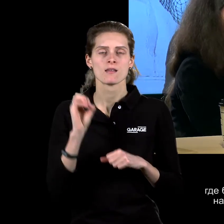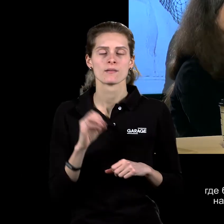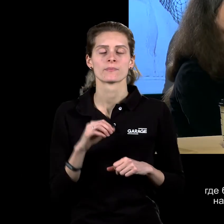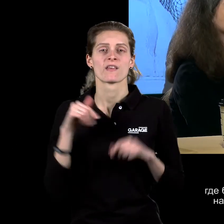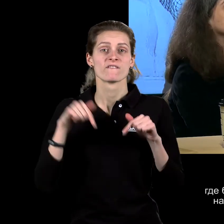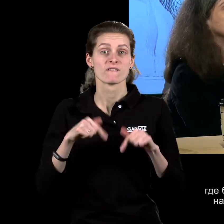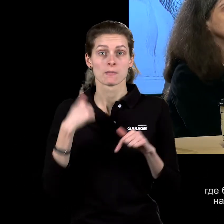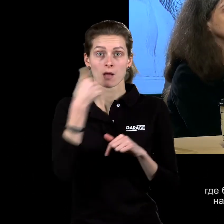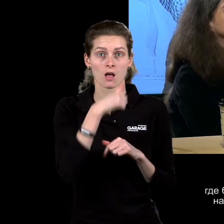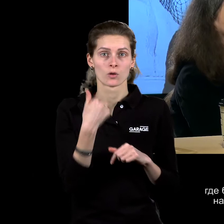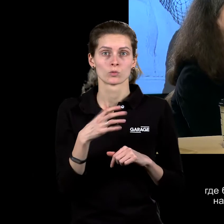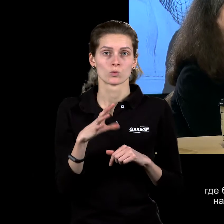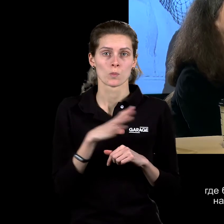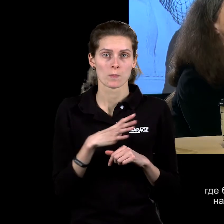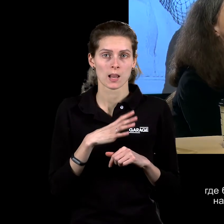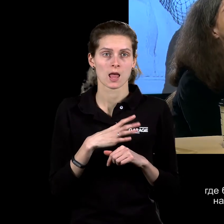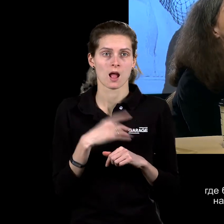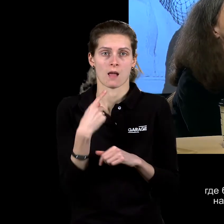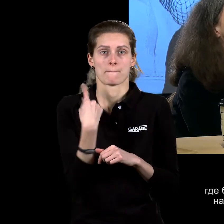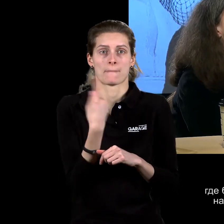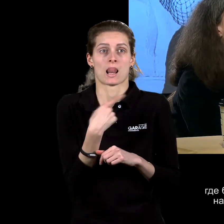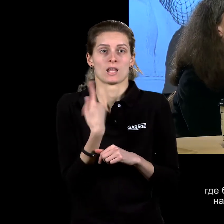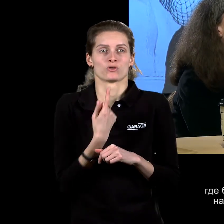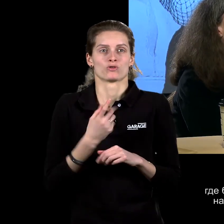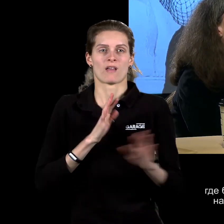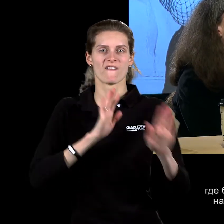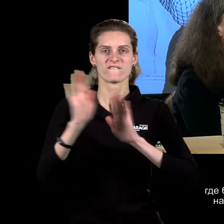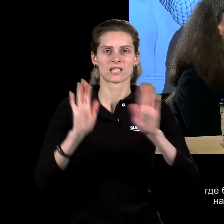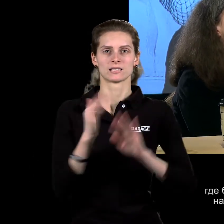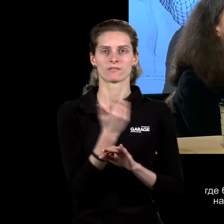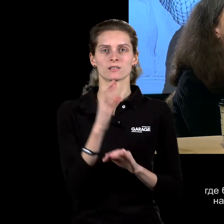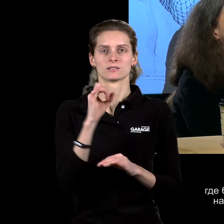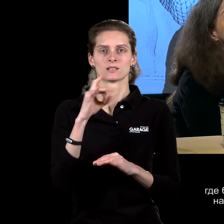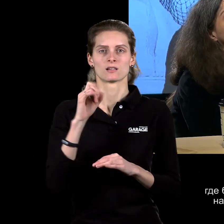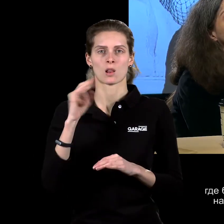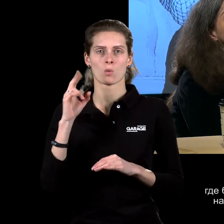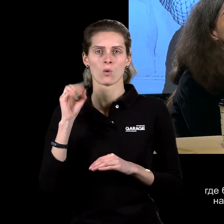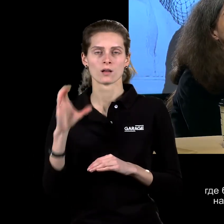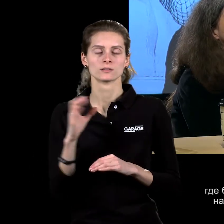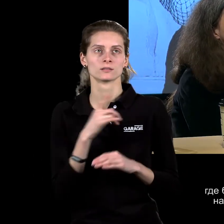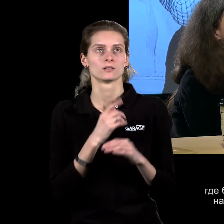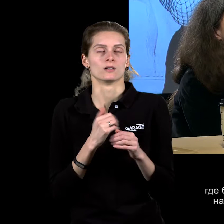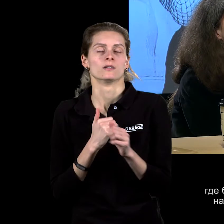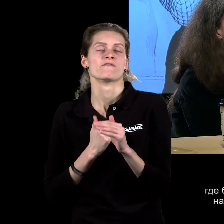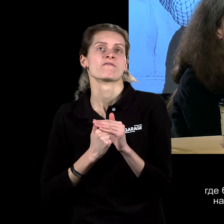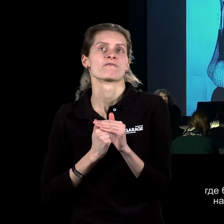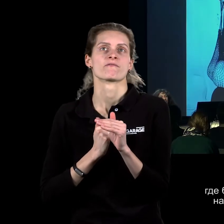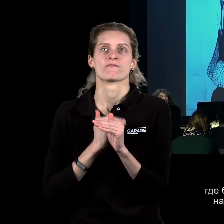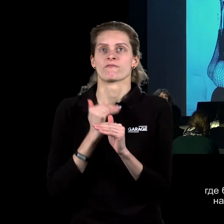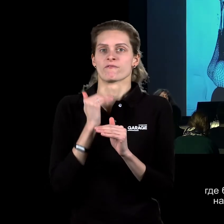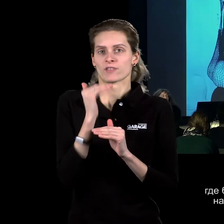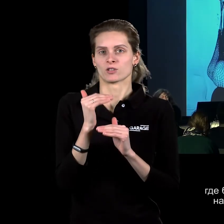в этом году, где была как раз персональная выставка Сары Лукас, выводит ее, наверное, на какой-то более